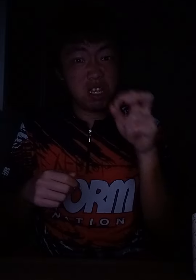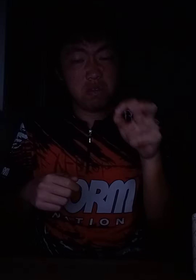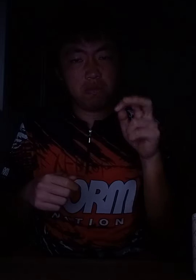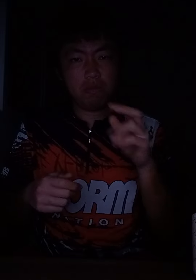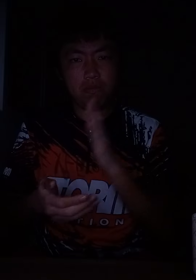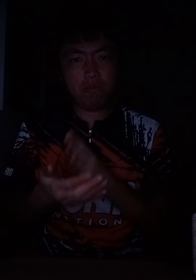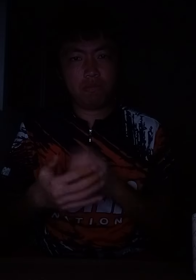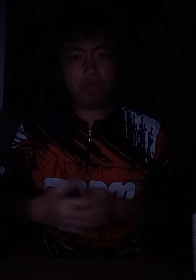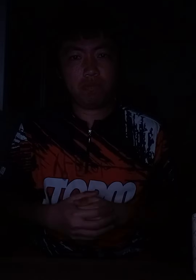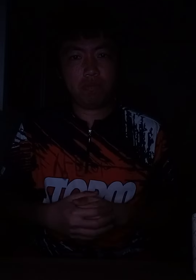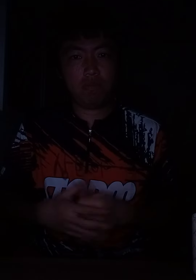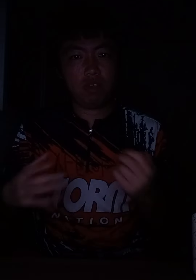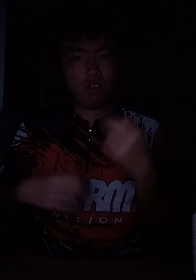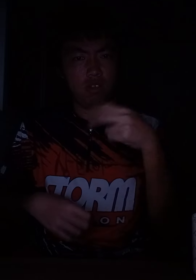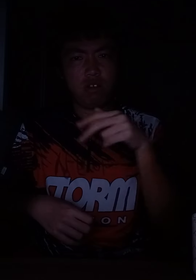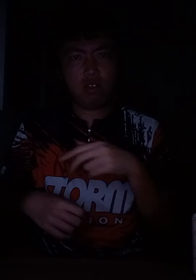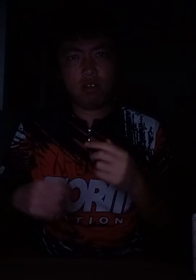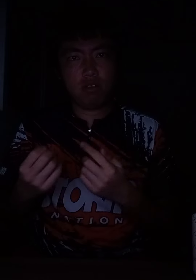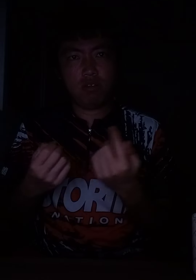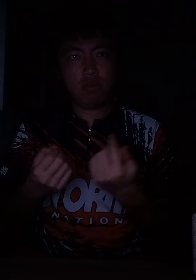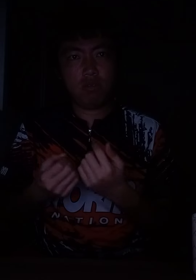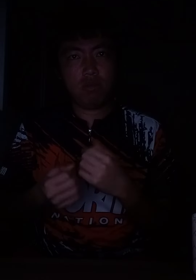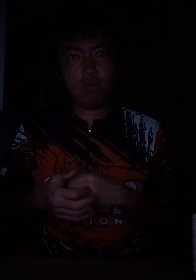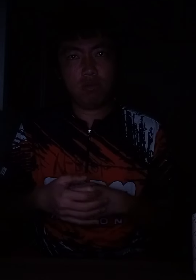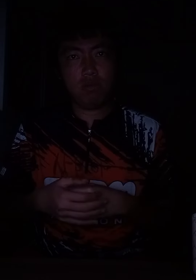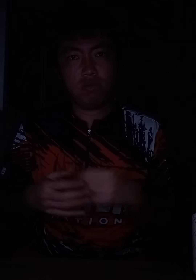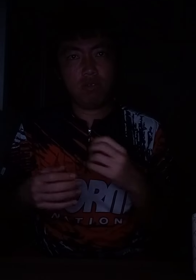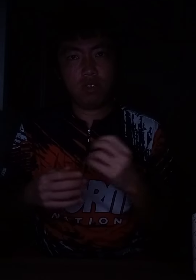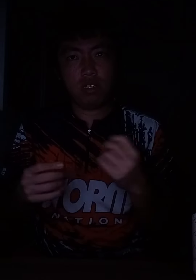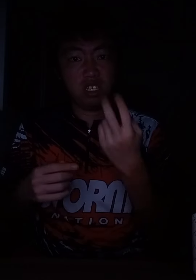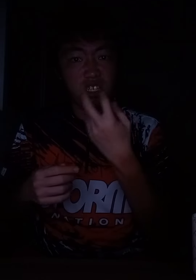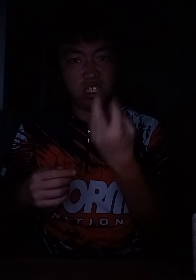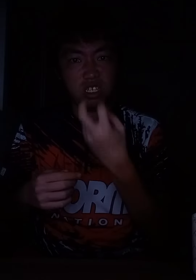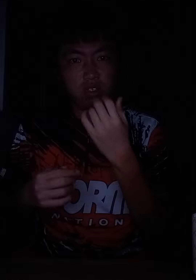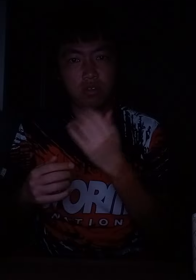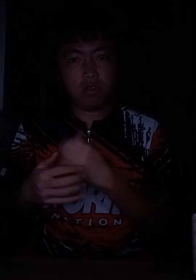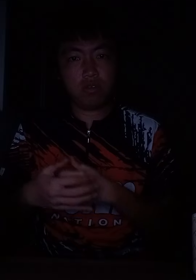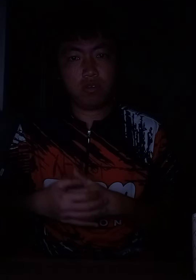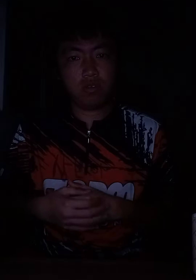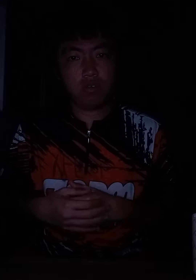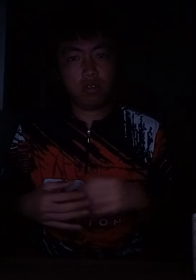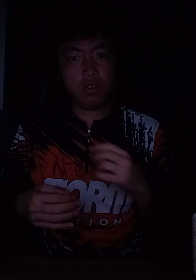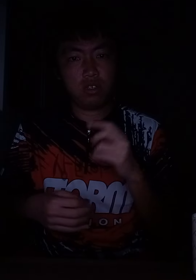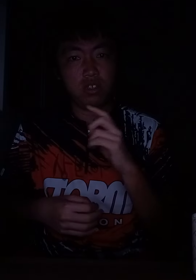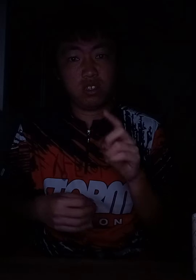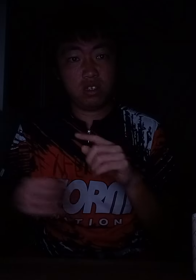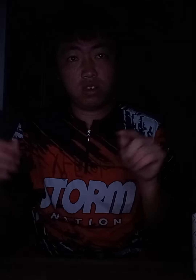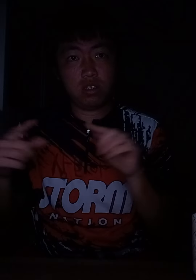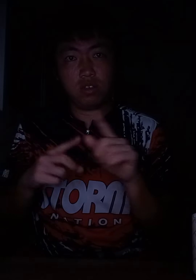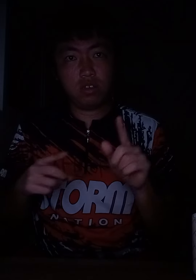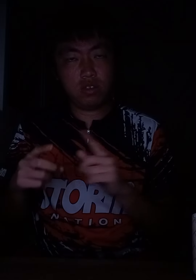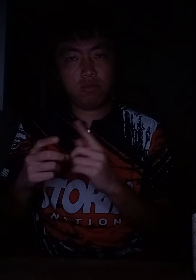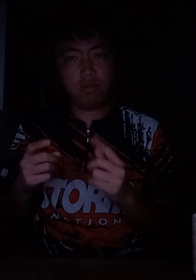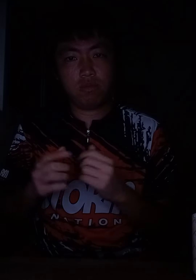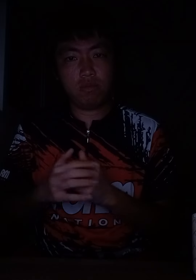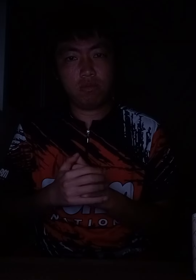다그쳤습니다. 정신없이 계산하는 점주 앞으로 누군가 욕설을 하며 나타났는데 바로 처음 시비가 붙었던 남성이었습니다. 처음에